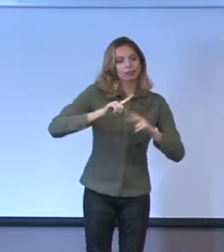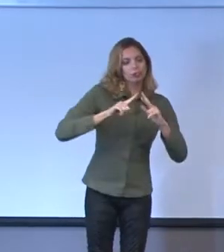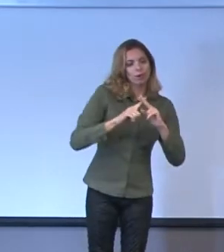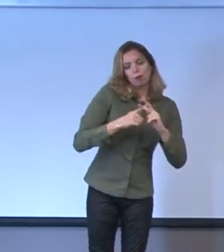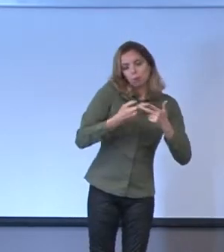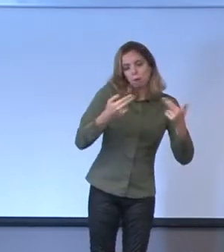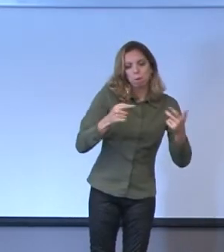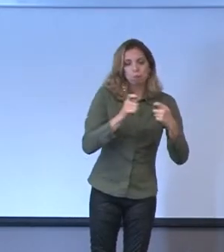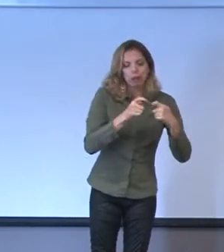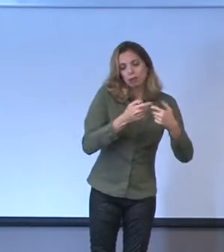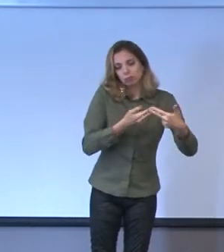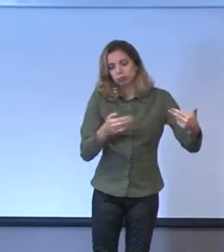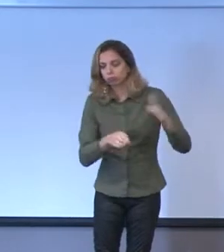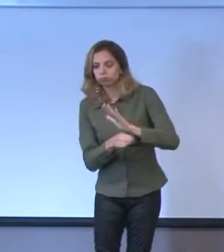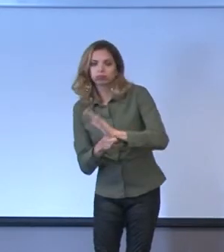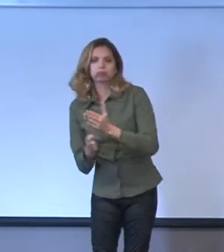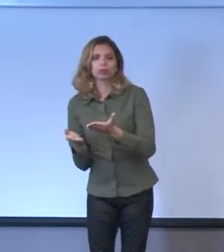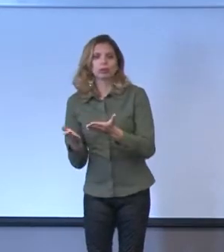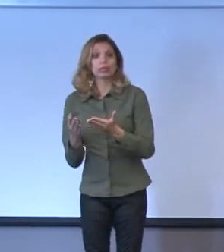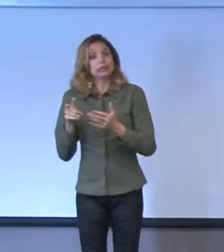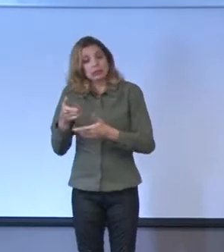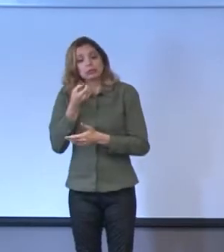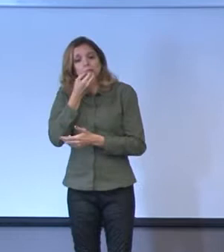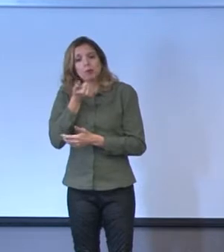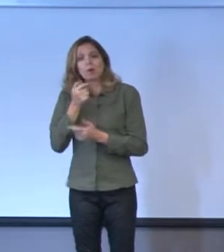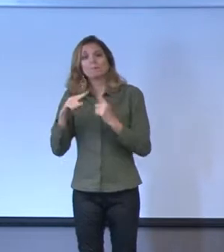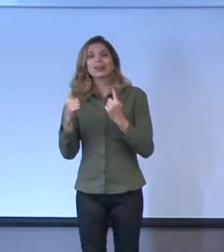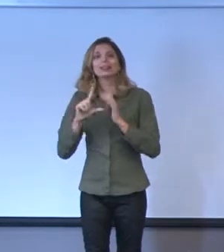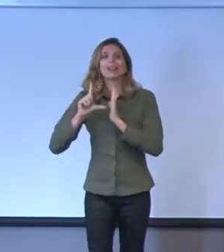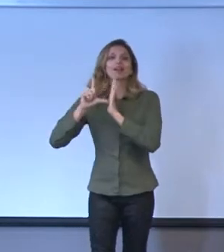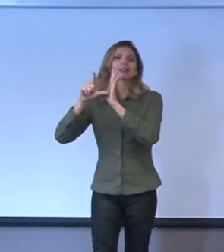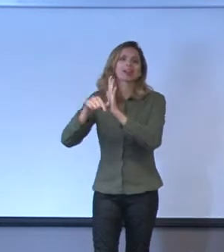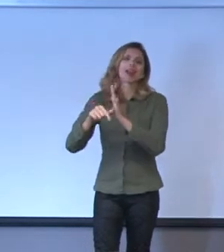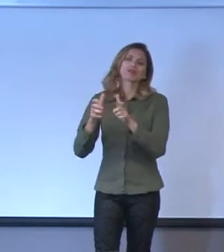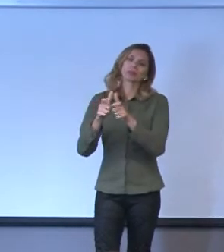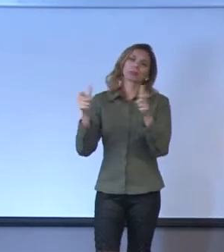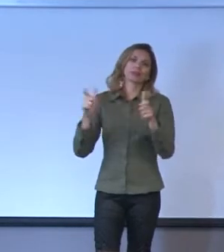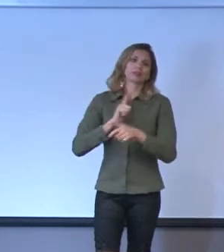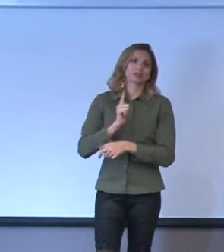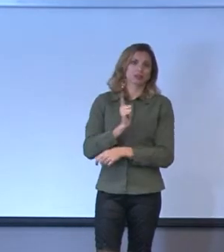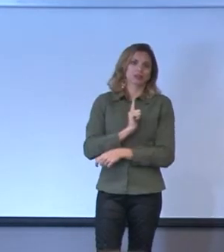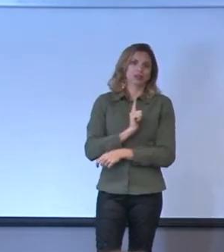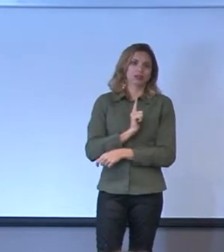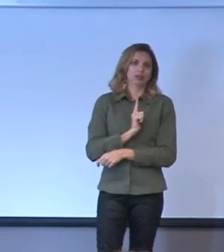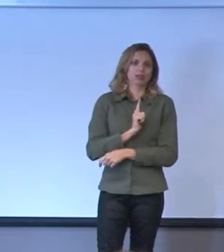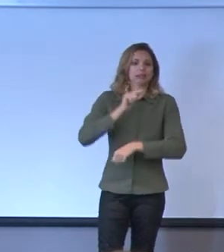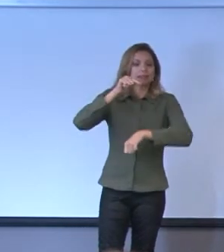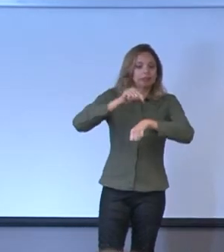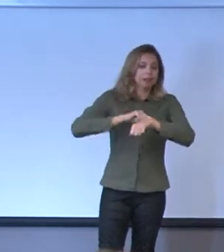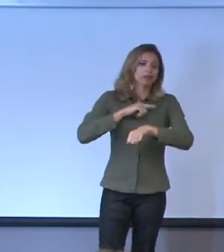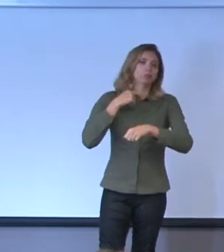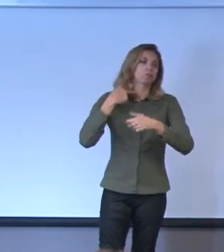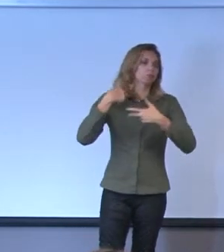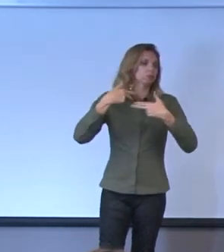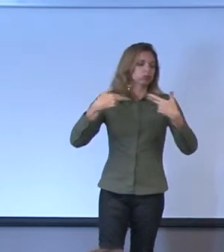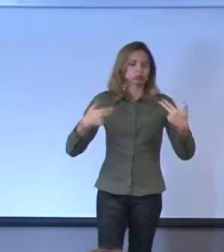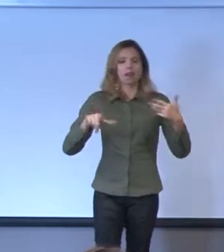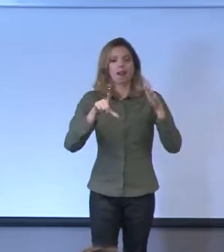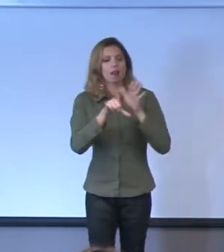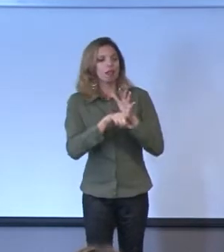tudo mais, né? Então, isso nos causa um prejuízo tremendo de tempo das coisas,